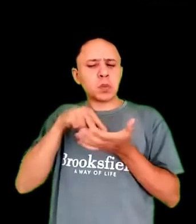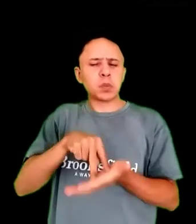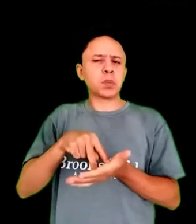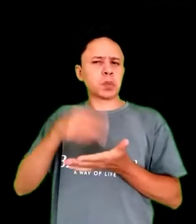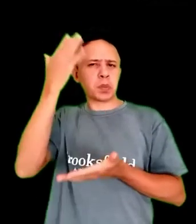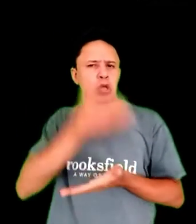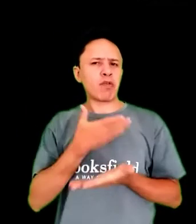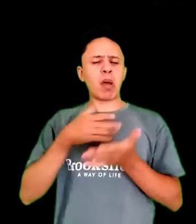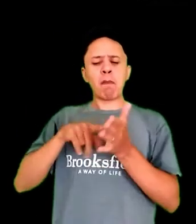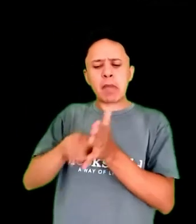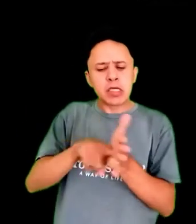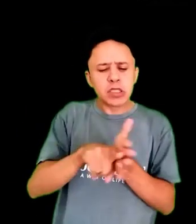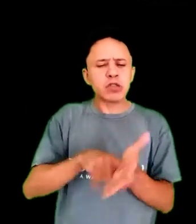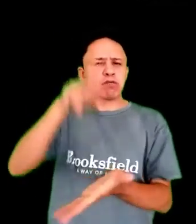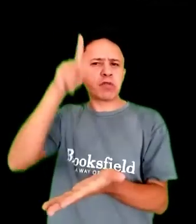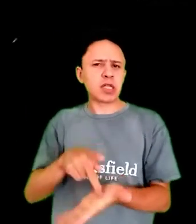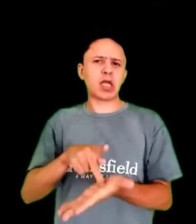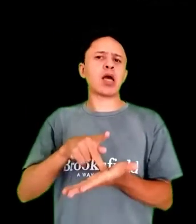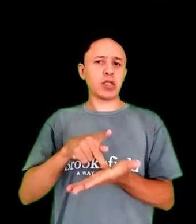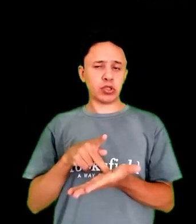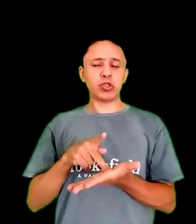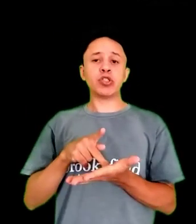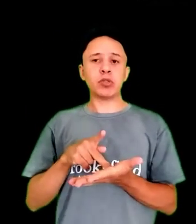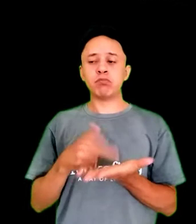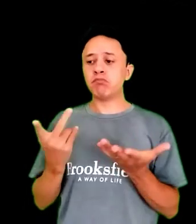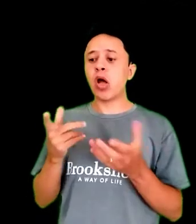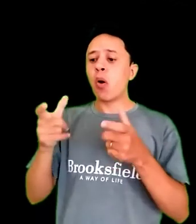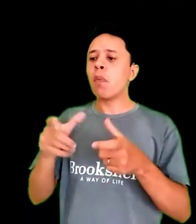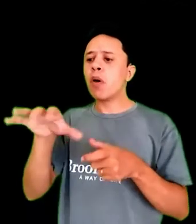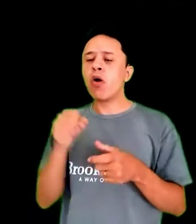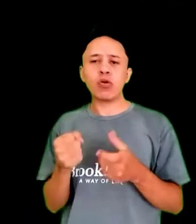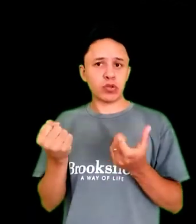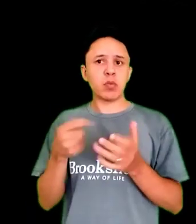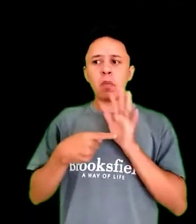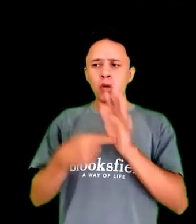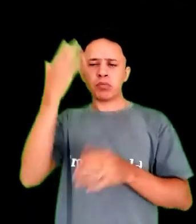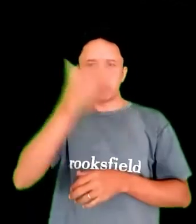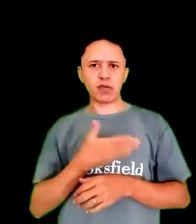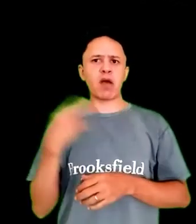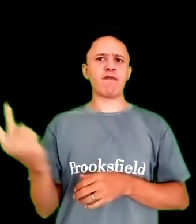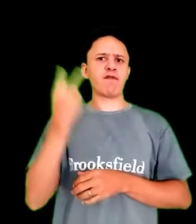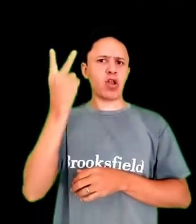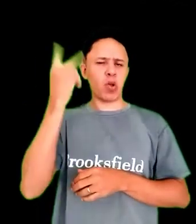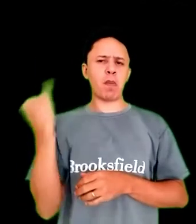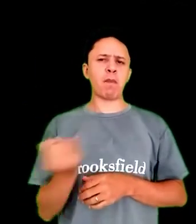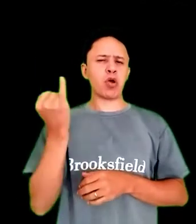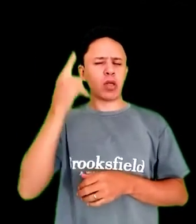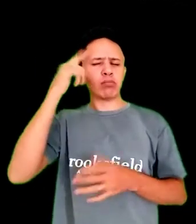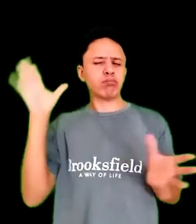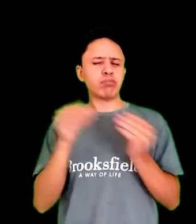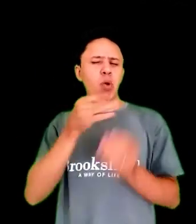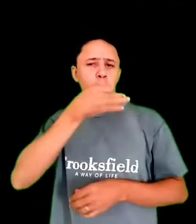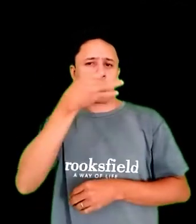Dados científicos a partir de pesquisas reais e fontes que atestem o seu valor são muito importantes dentro da